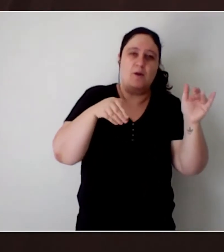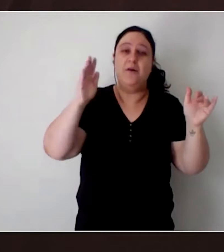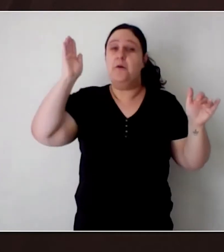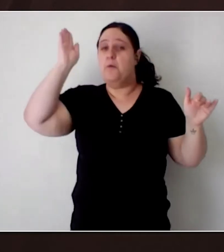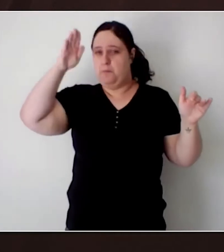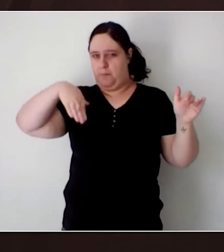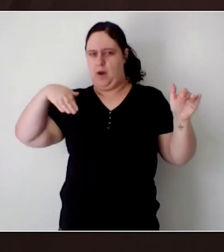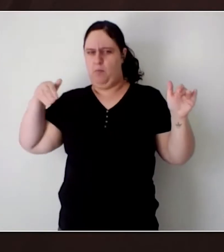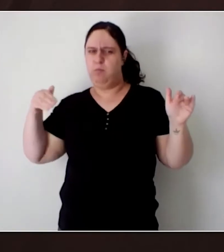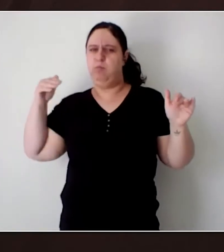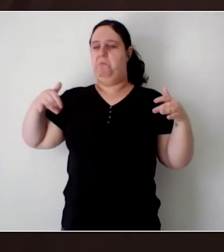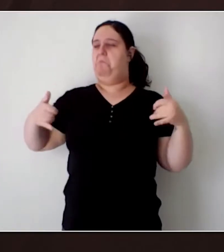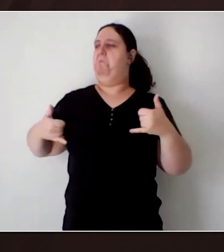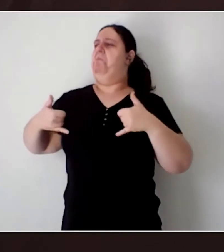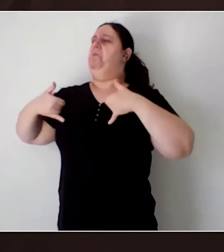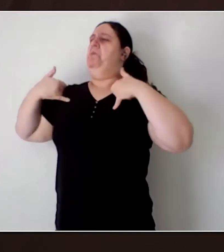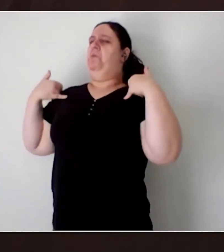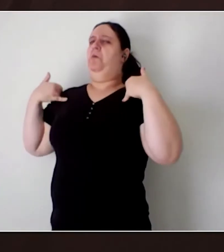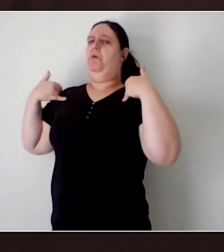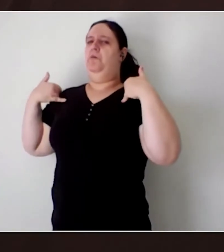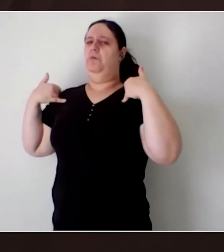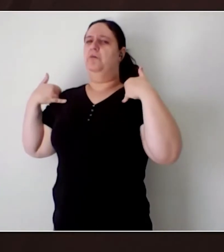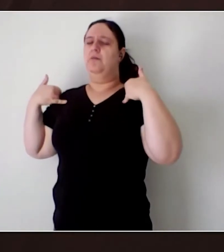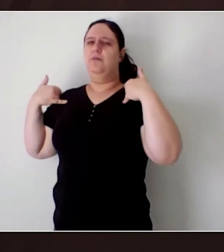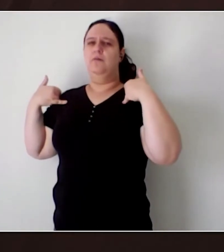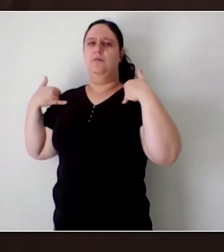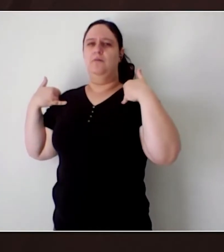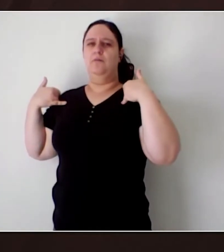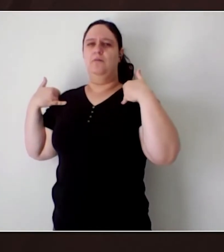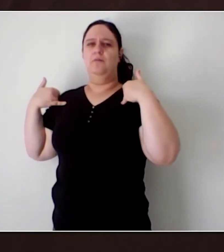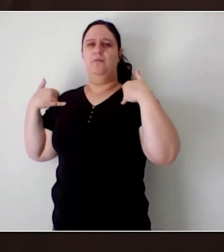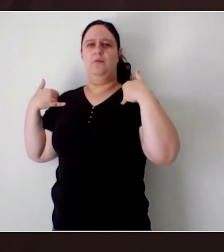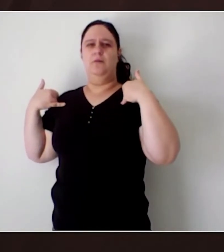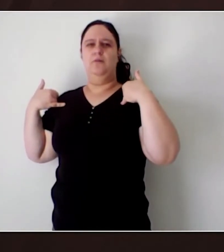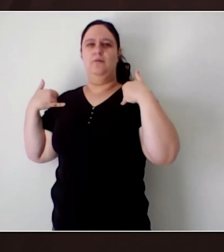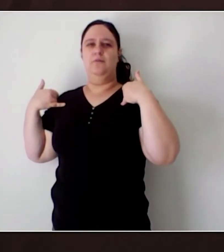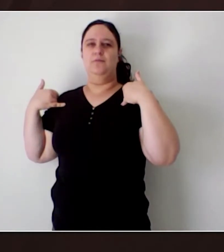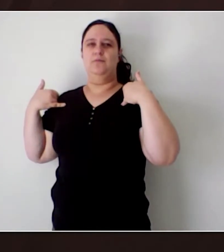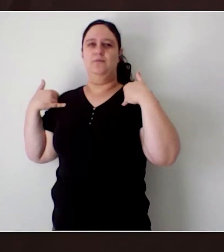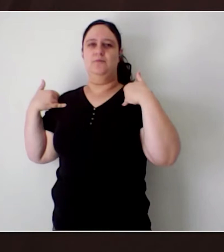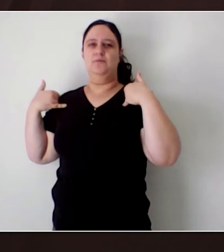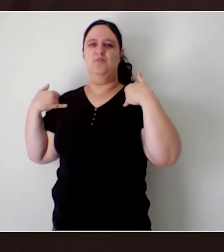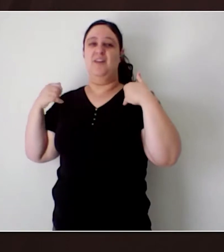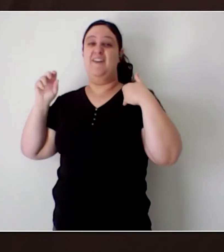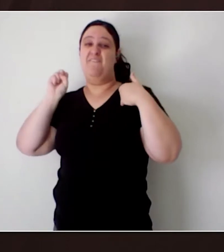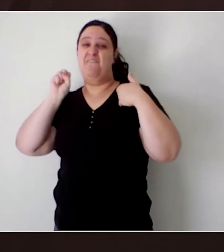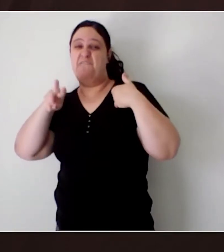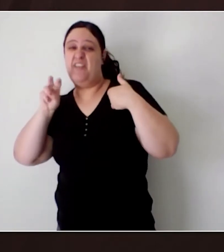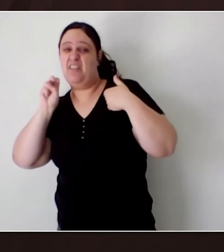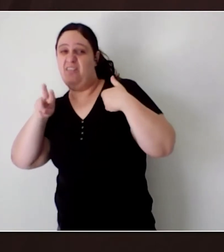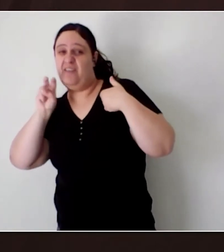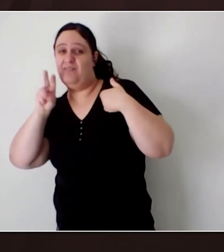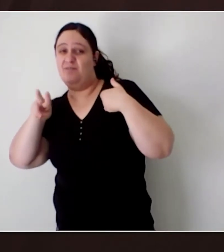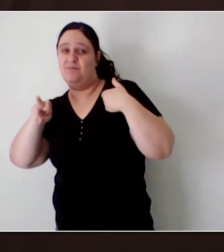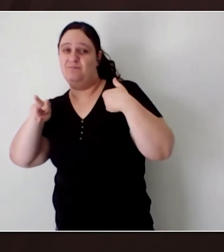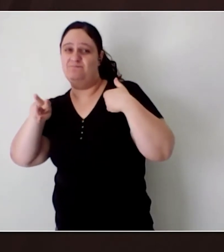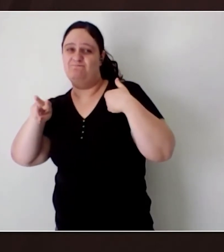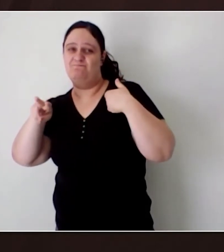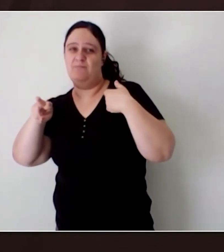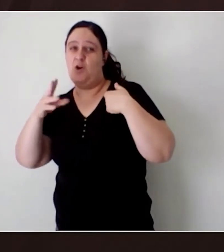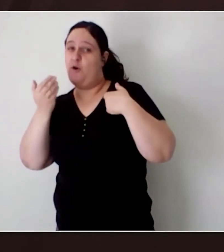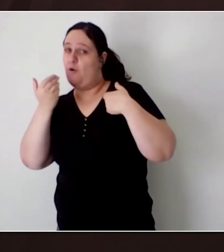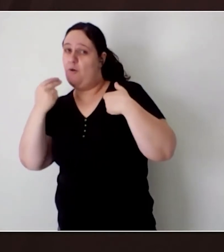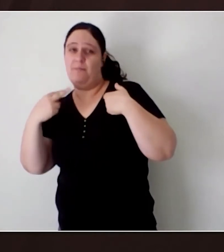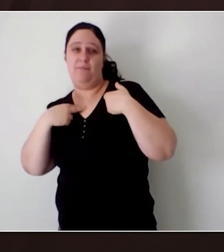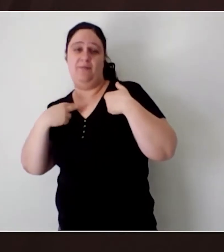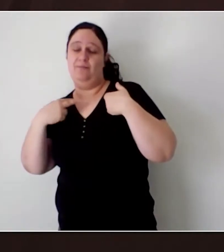mais orgulhoso, ele é mais soberbo de si, só que produz veneno, não dá para comer.